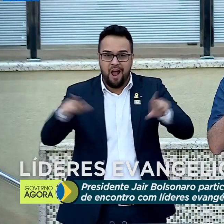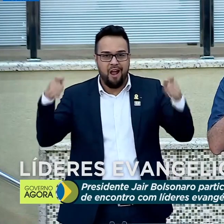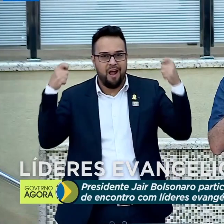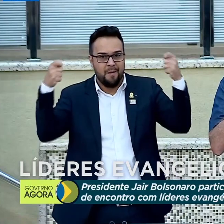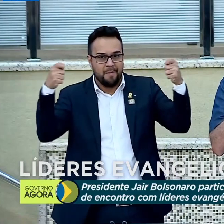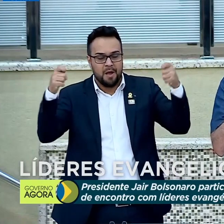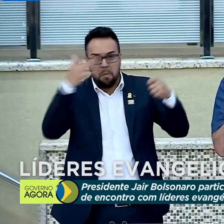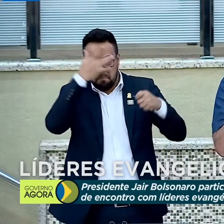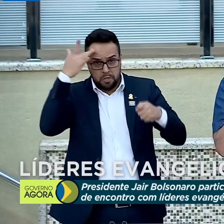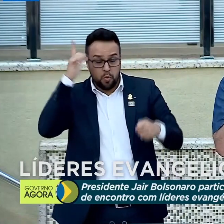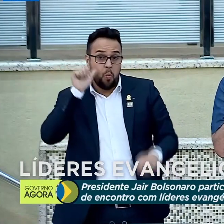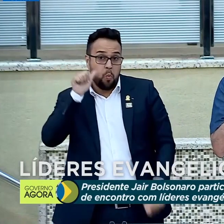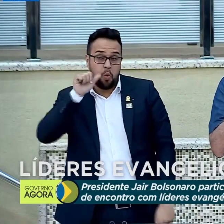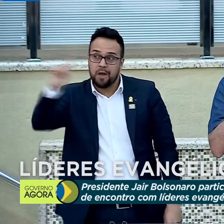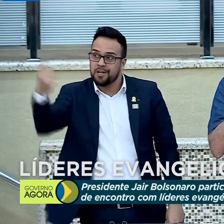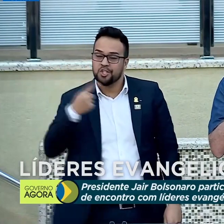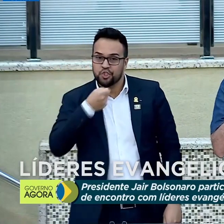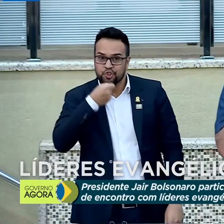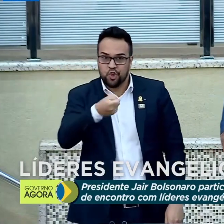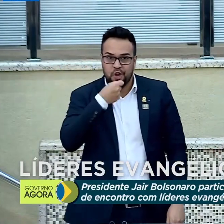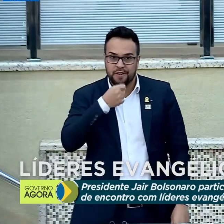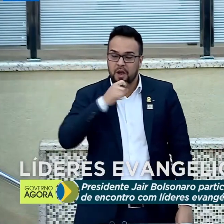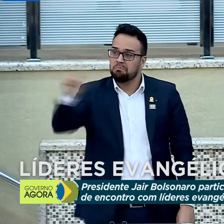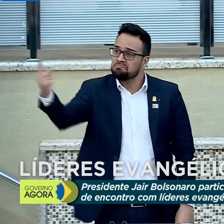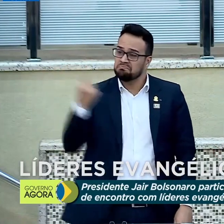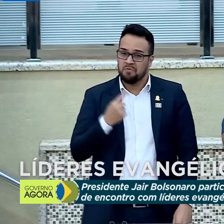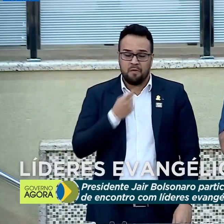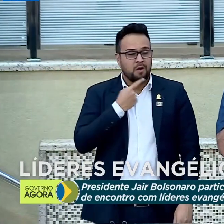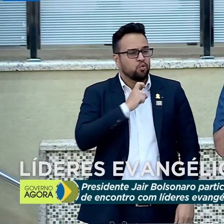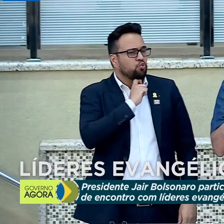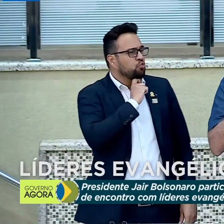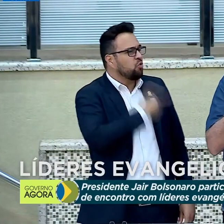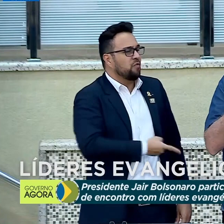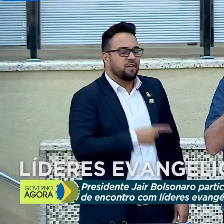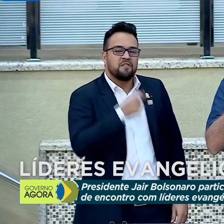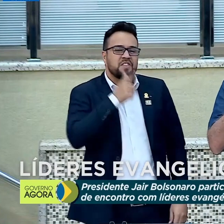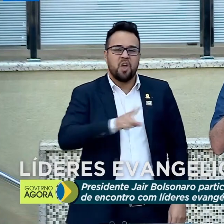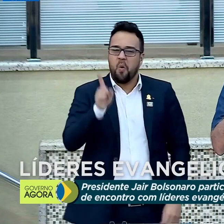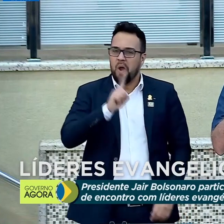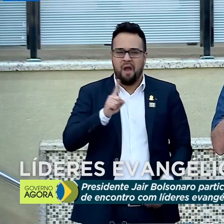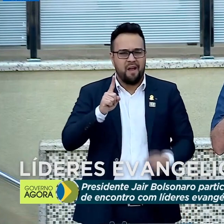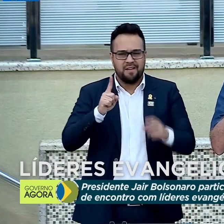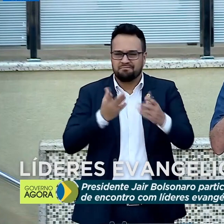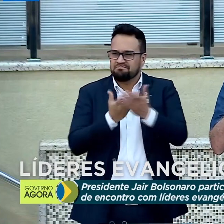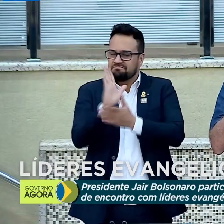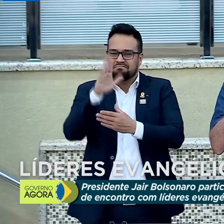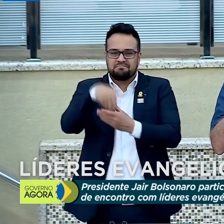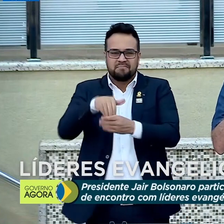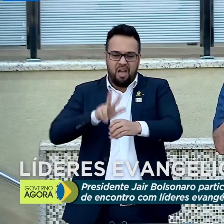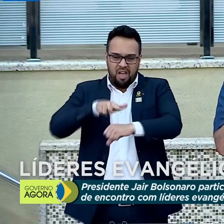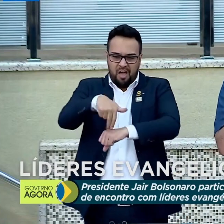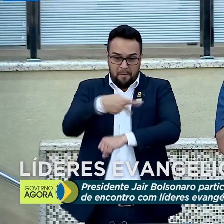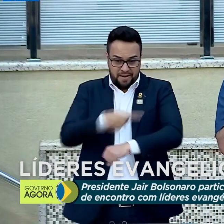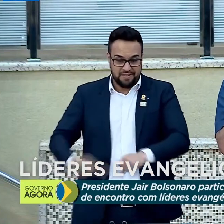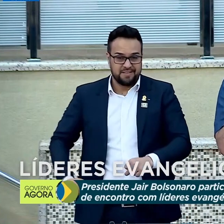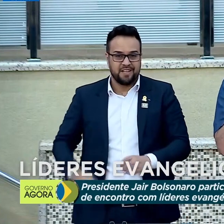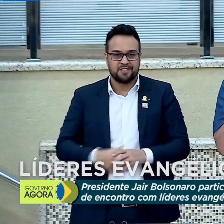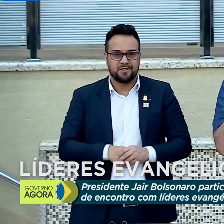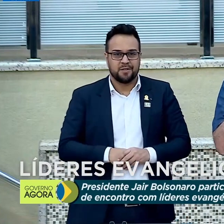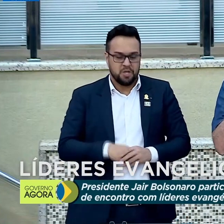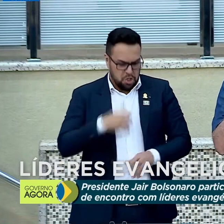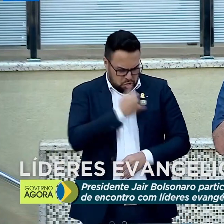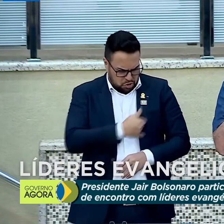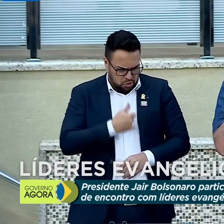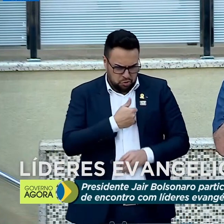Uma jornalista me diz que eu jamais ganharia as eleições com João 8:32. Disse ela